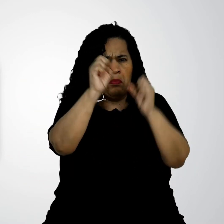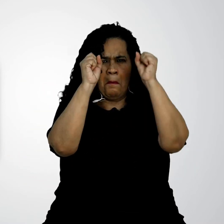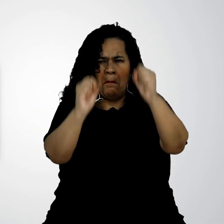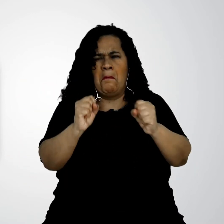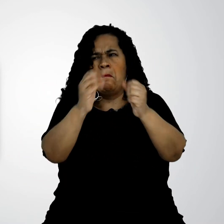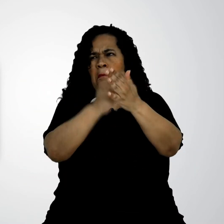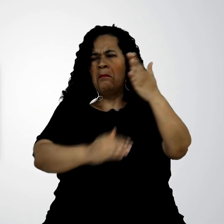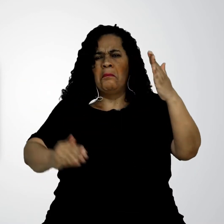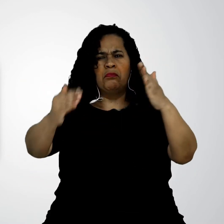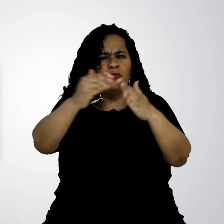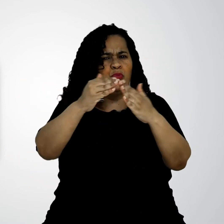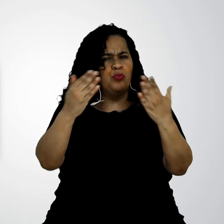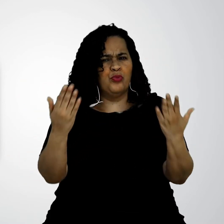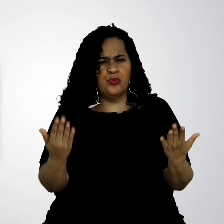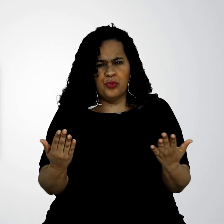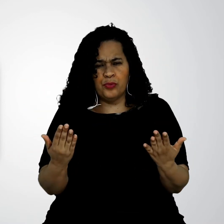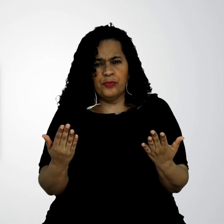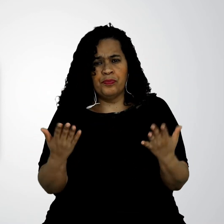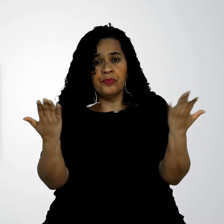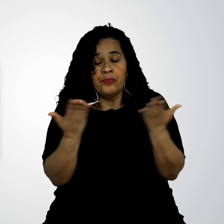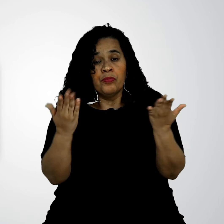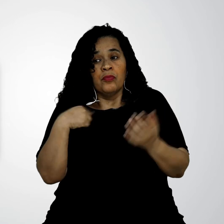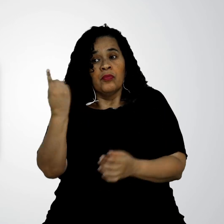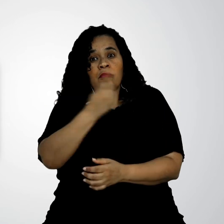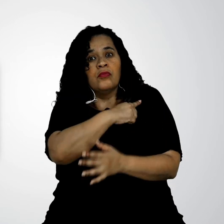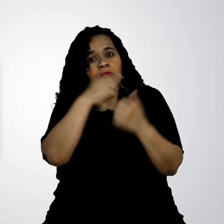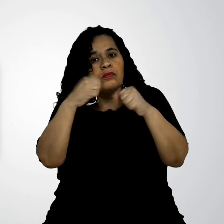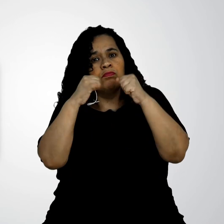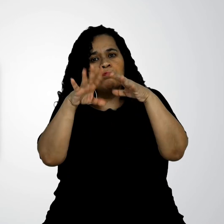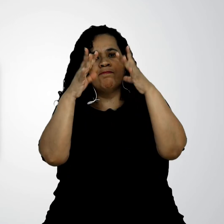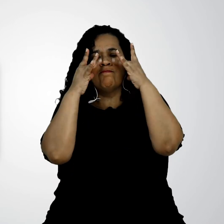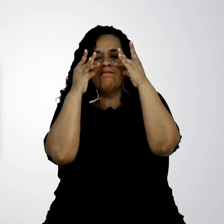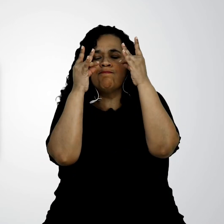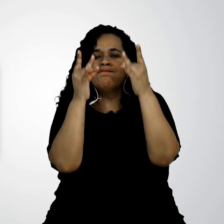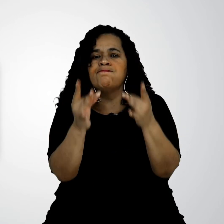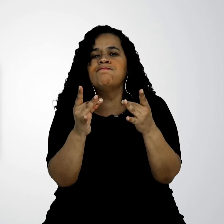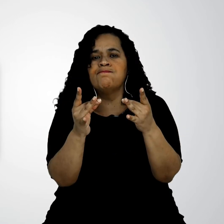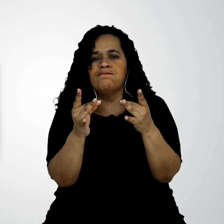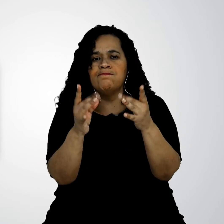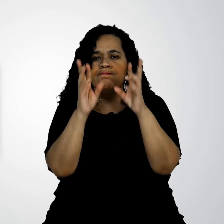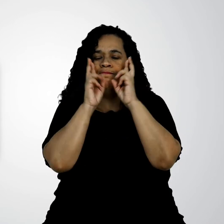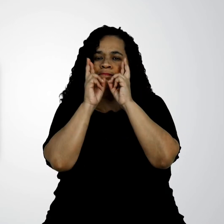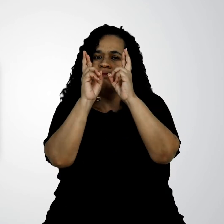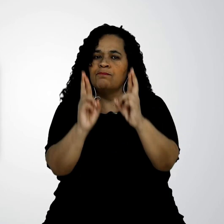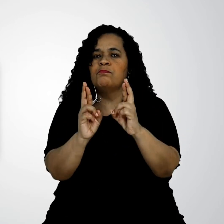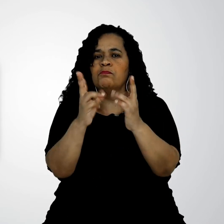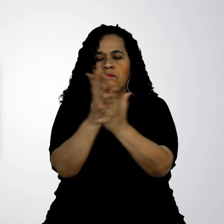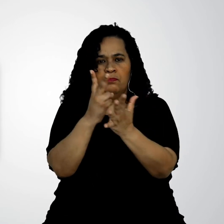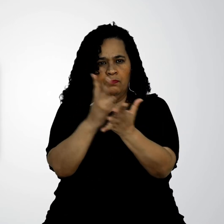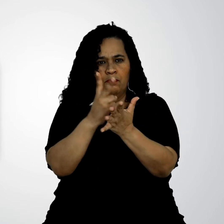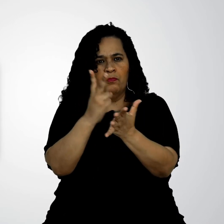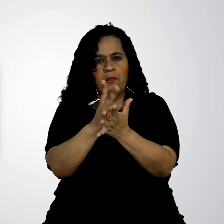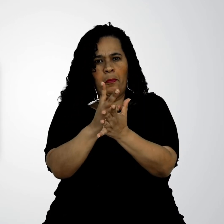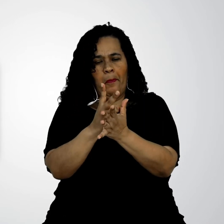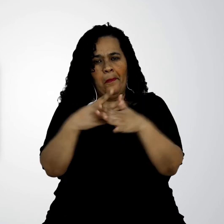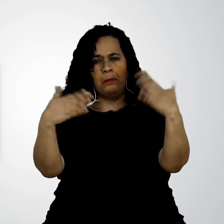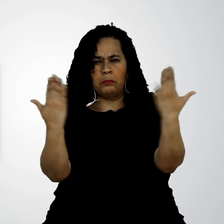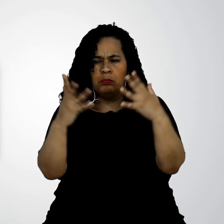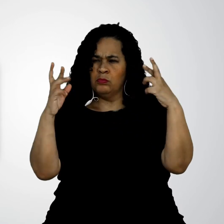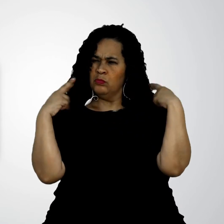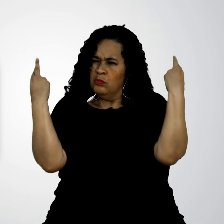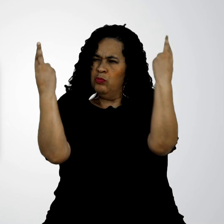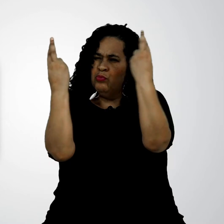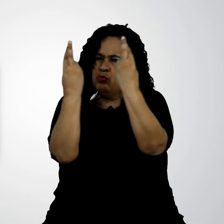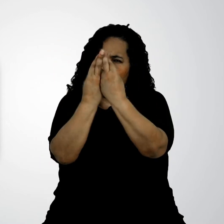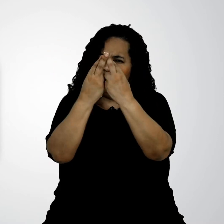com a maneira que a gente lidar com isso dentro do contexto social. Há uma necessidade de respeito aqui. Mas há aqueles que vieram para o reino de Deus, que foram